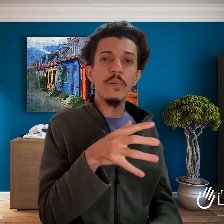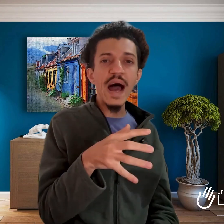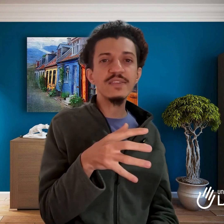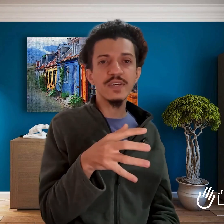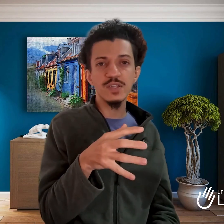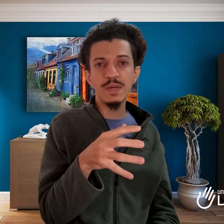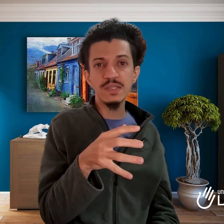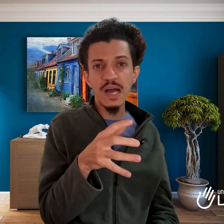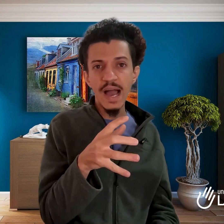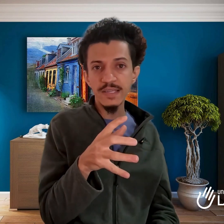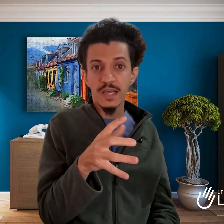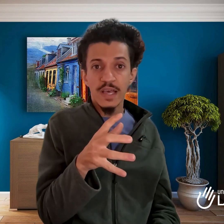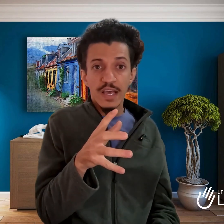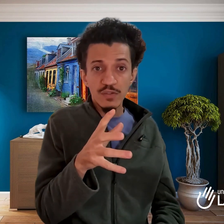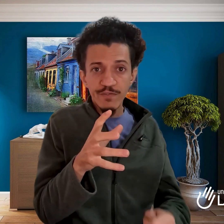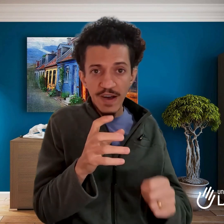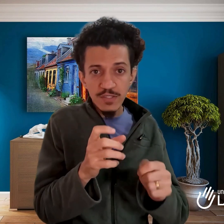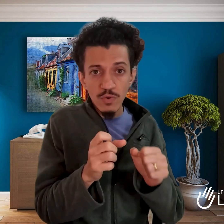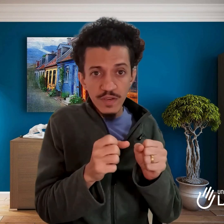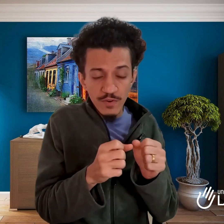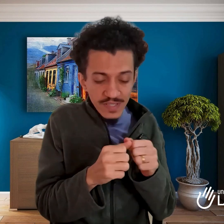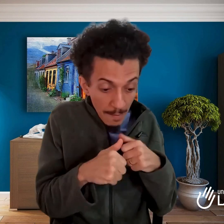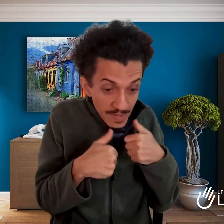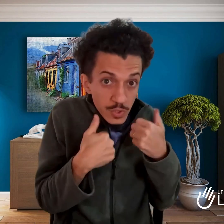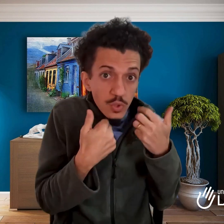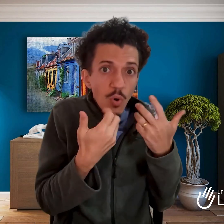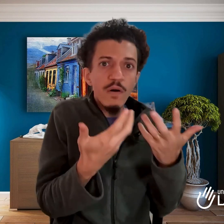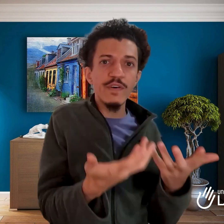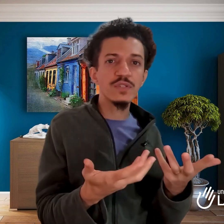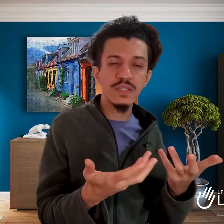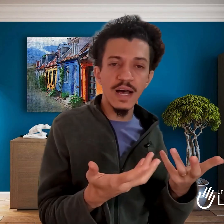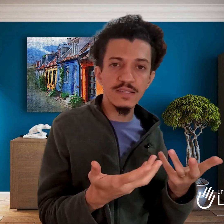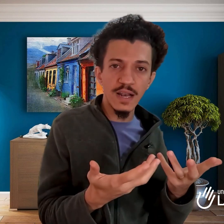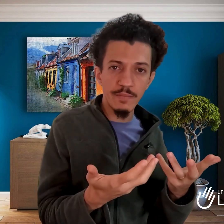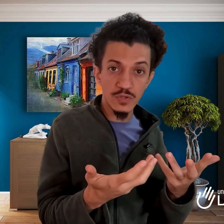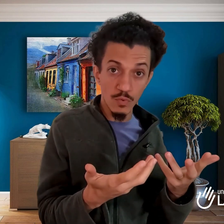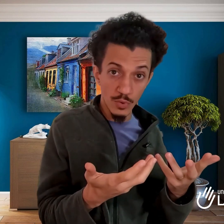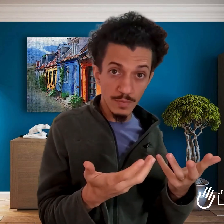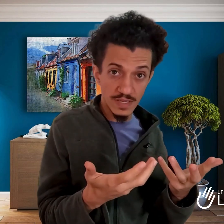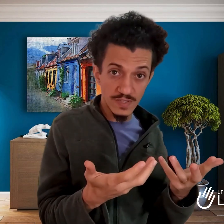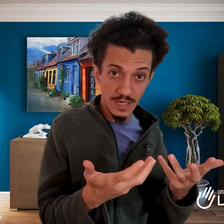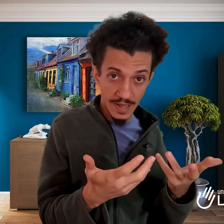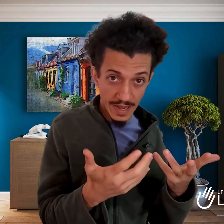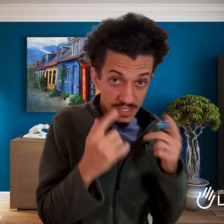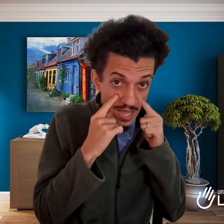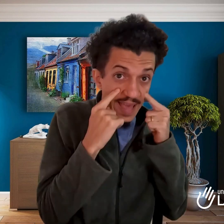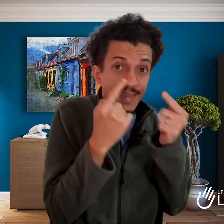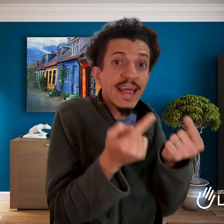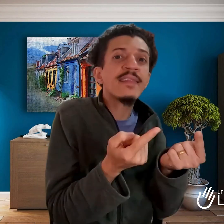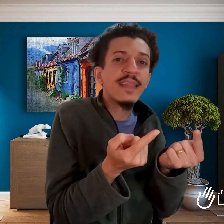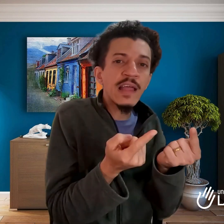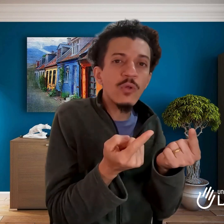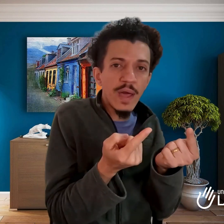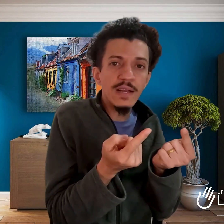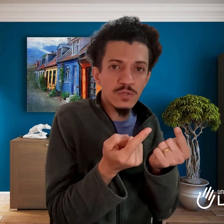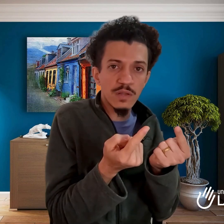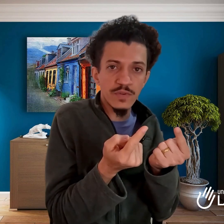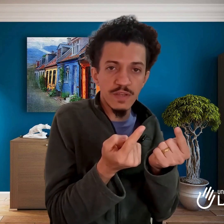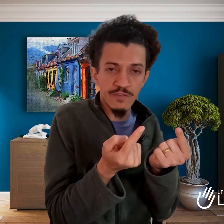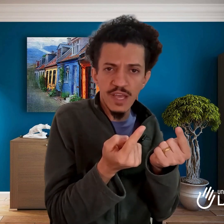práticas especiais, isso faz com que você absorva os sinais da Libras com muito mais facilidade, entendendo eles quando você vê,